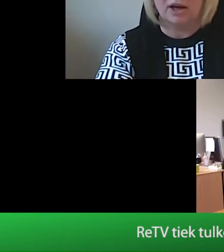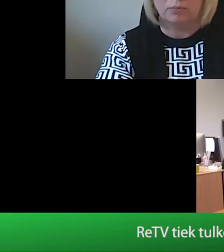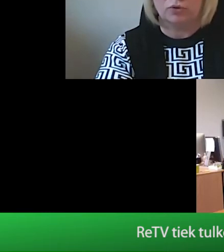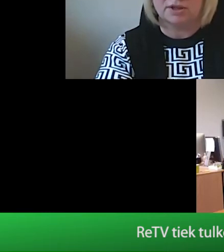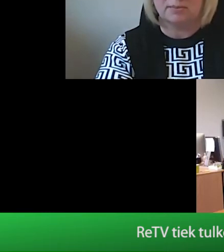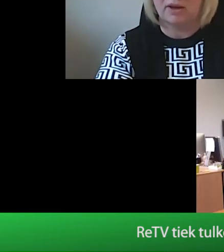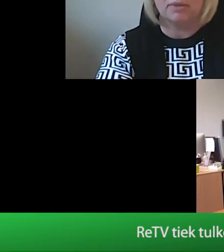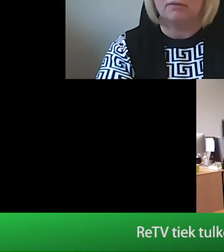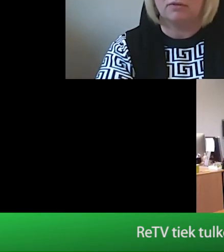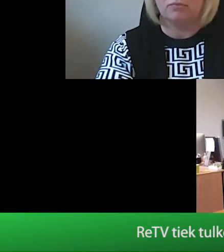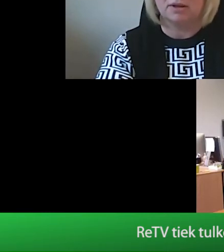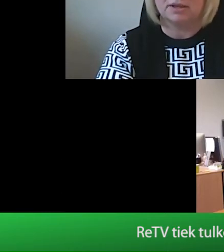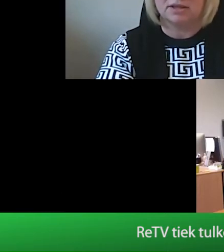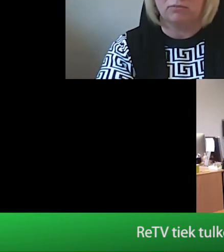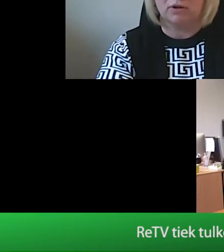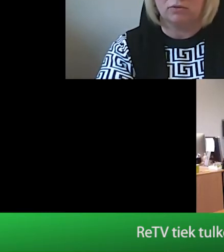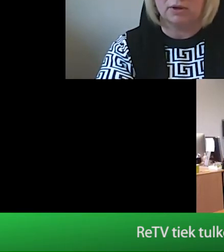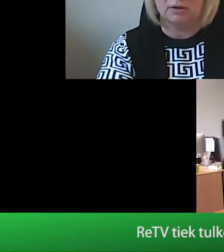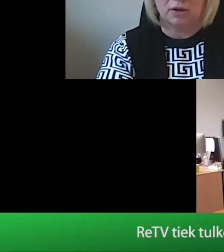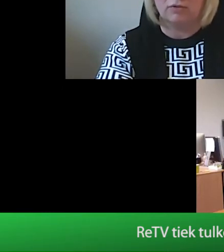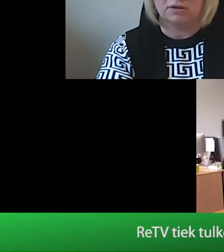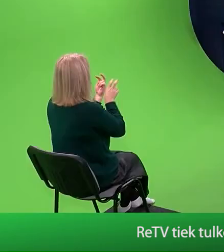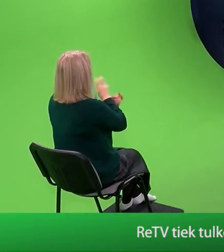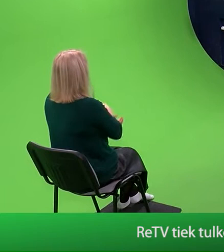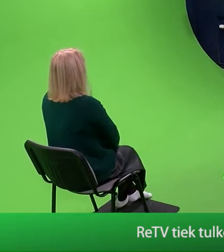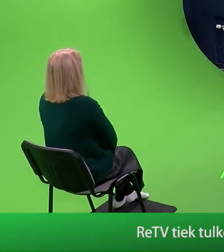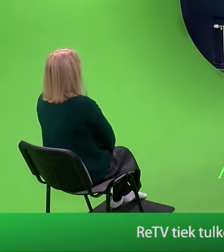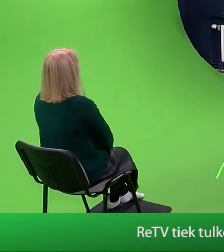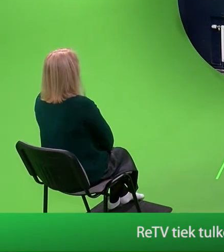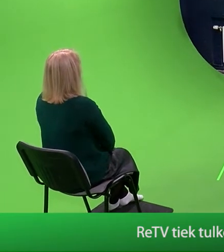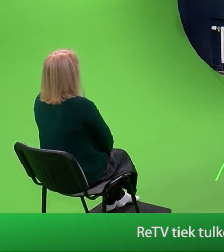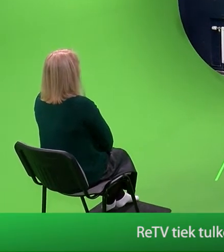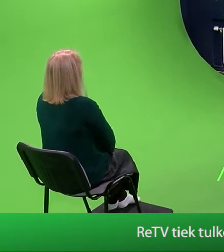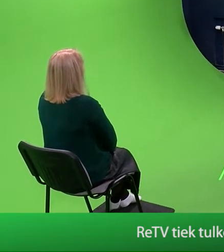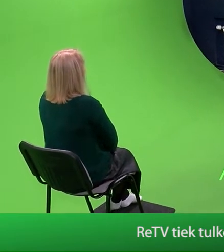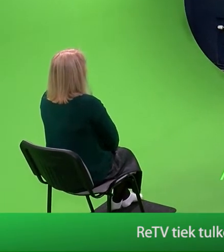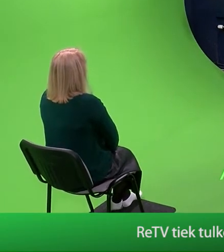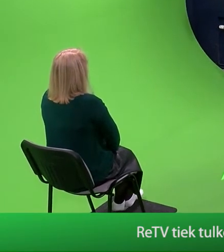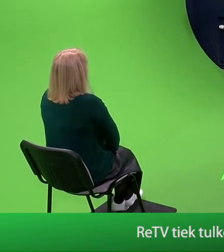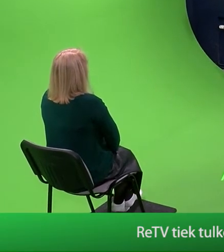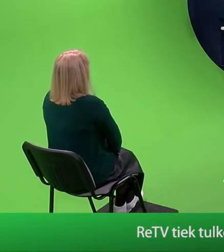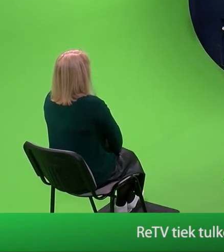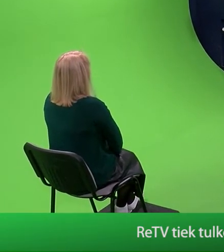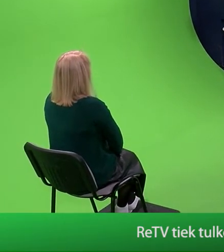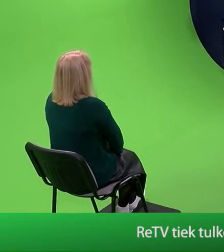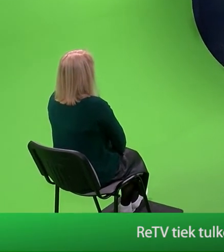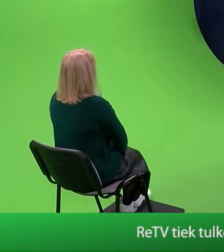atpūtas iespējiem, nav informācija zīmju valodā. Nav liels. Tāpēc Latvijas nedzirdīgo savienība tiksies ar kultūras ministrijas